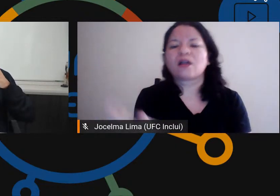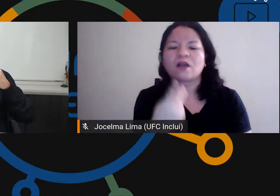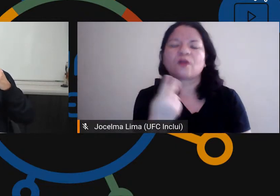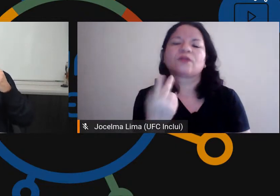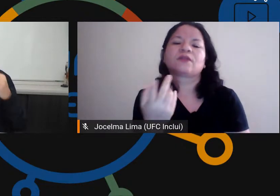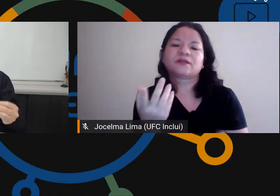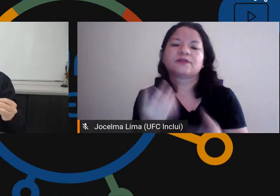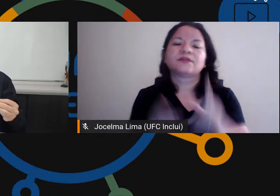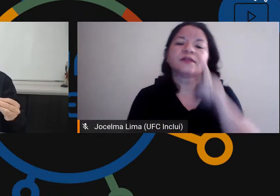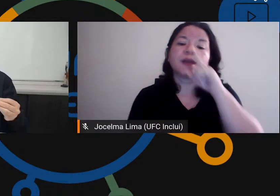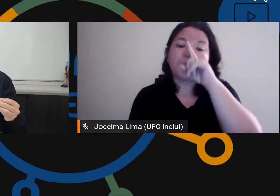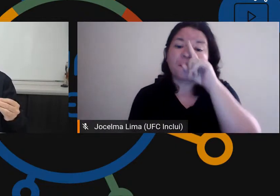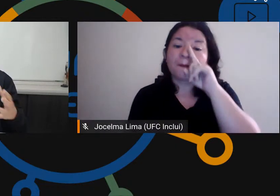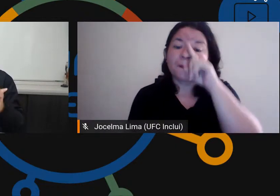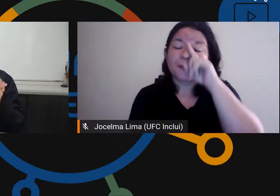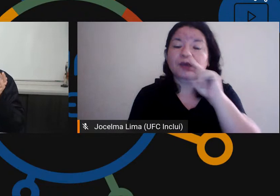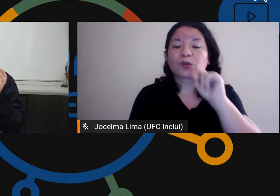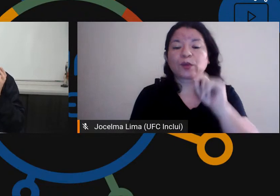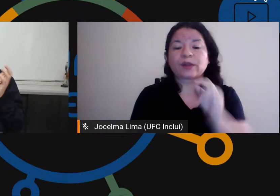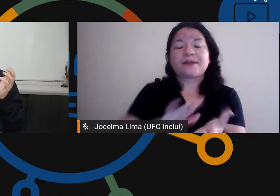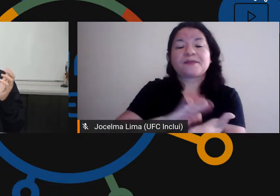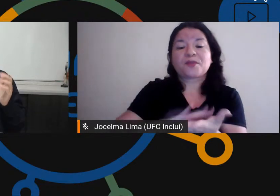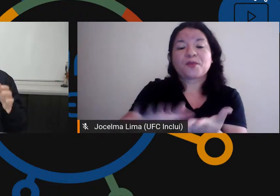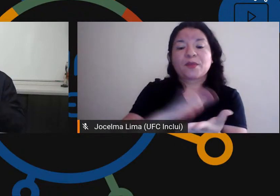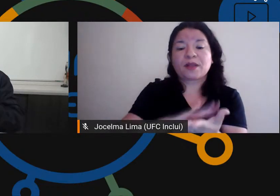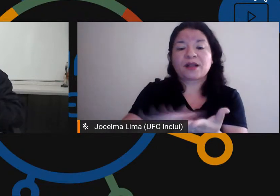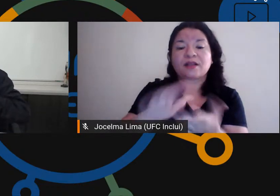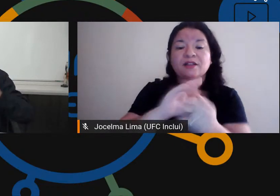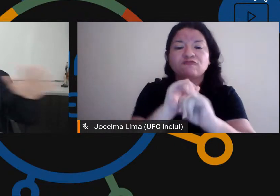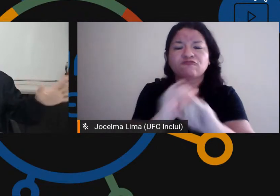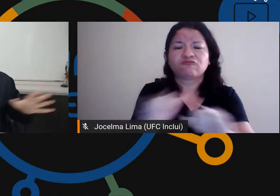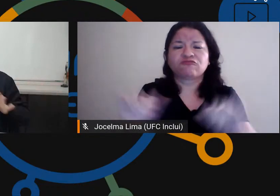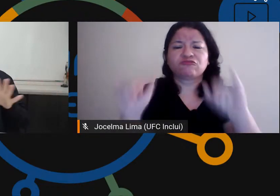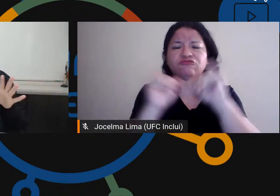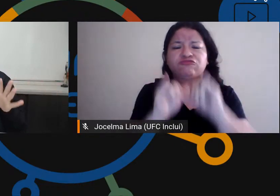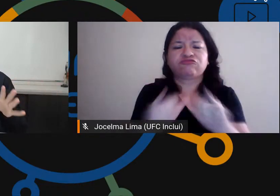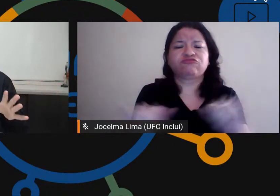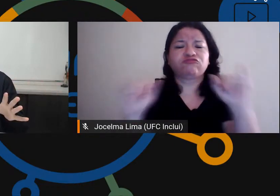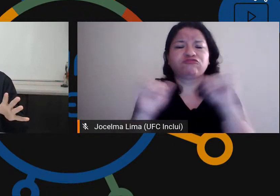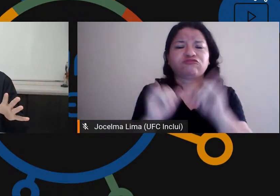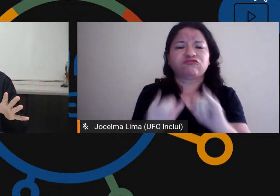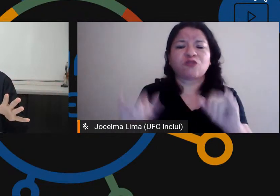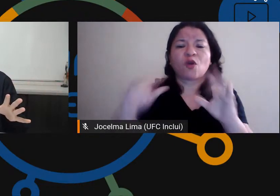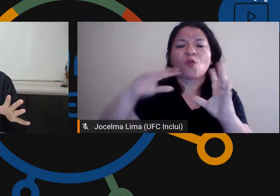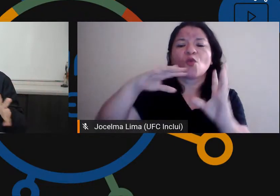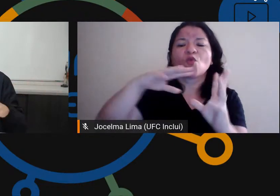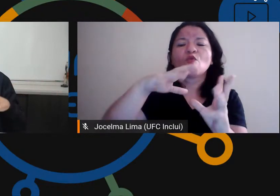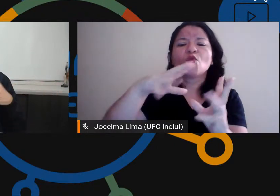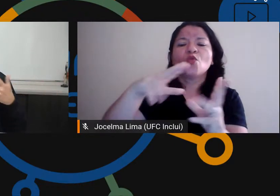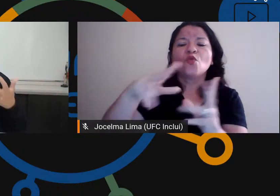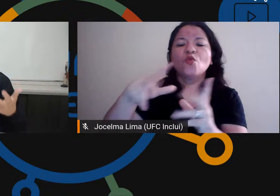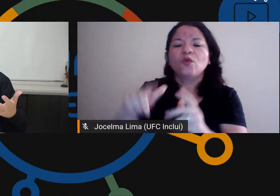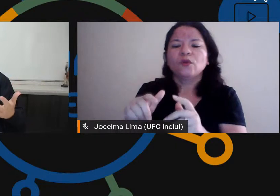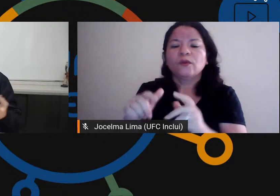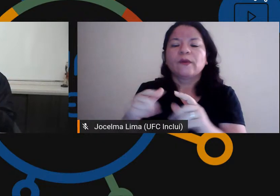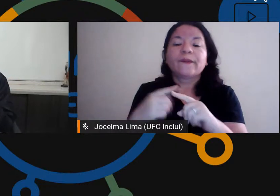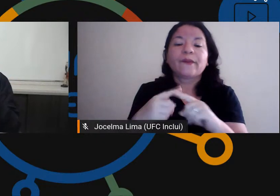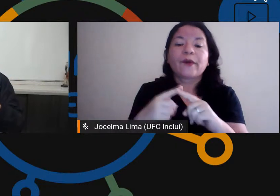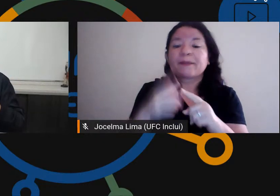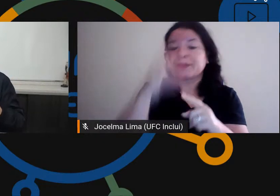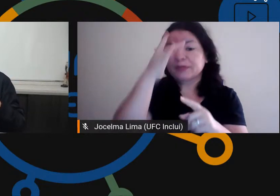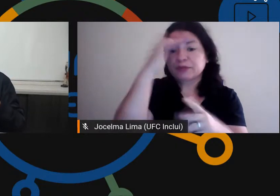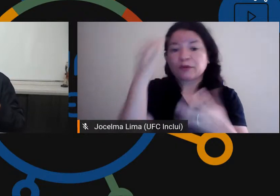publicações que acabam de acontecer, já serem divulgadas pela mídia e passado para o mundo inteiro, porque as pessoas absorvem, elas